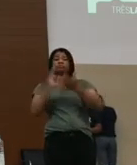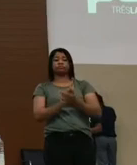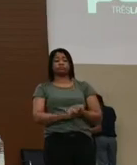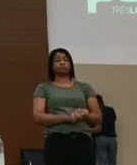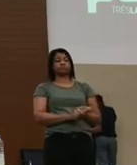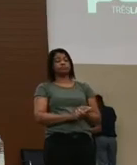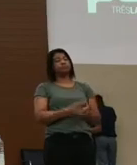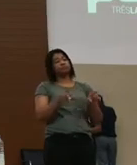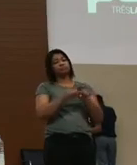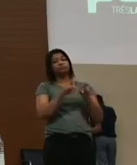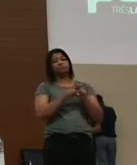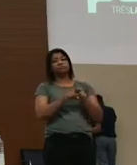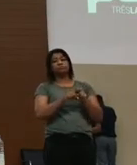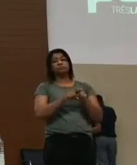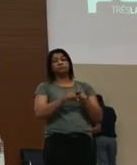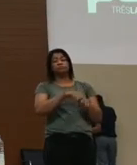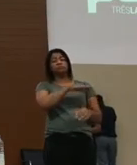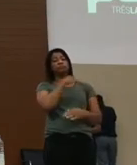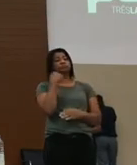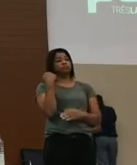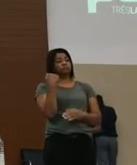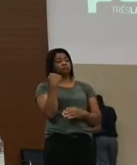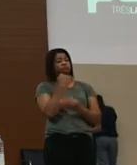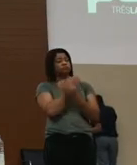até mesmo na morte,